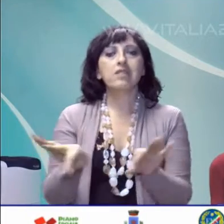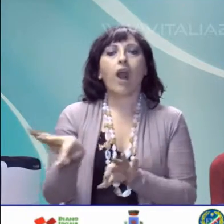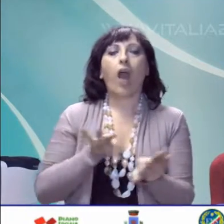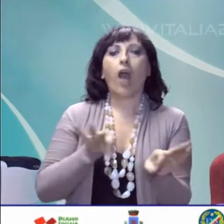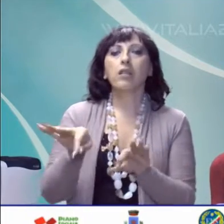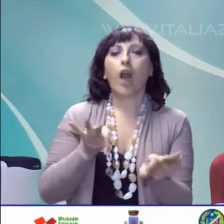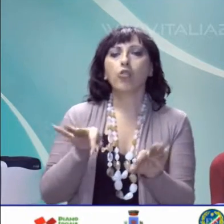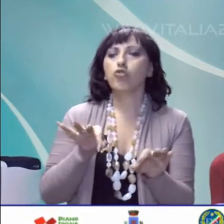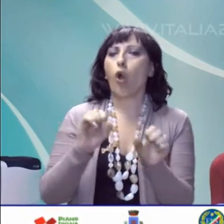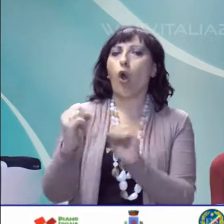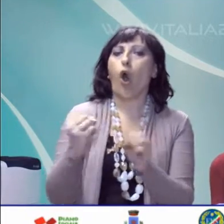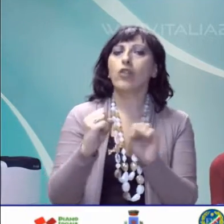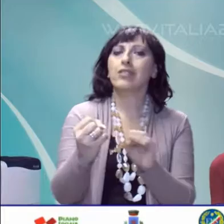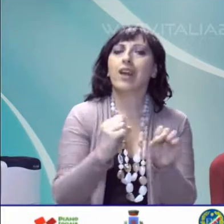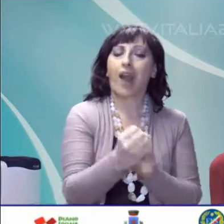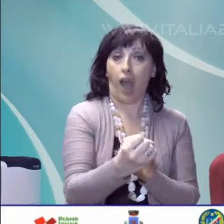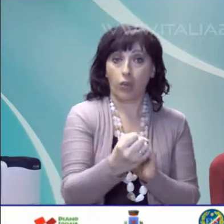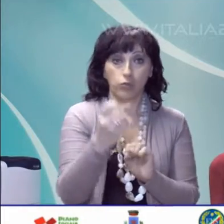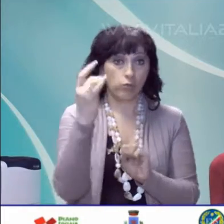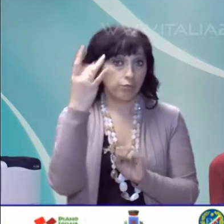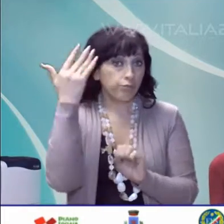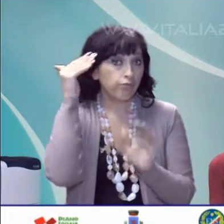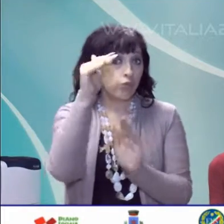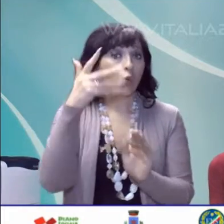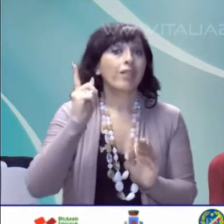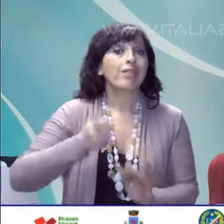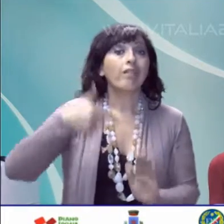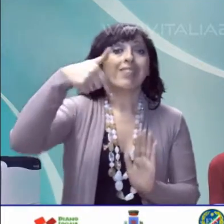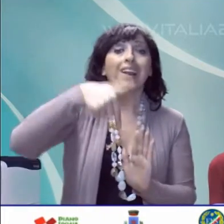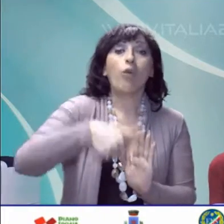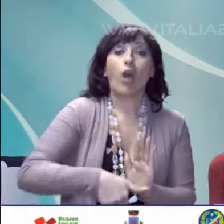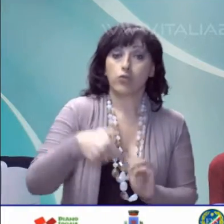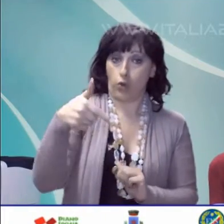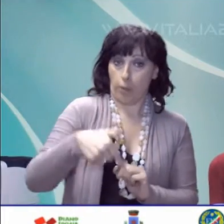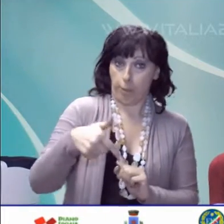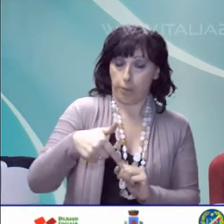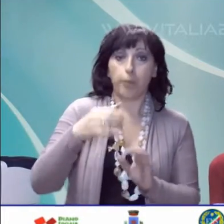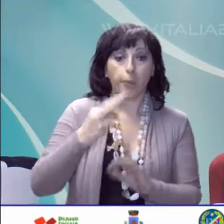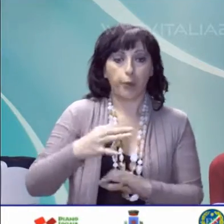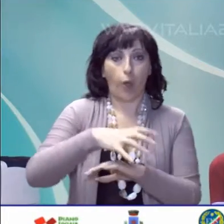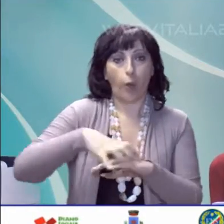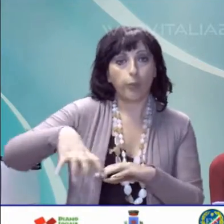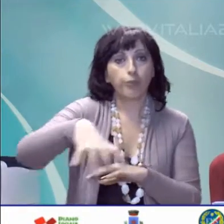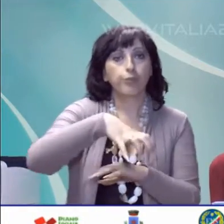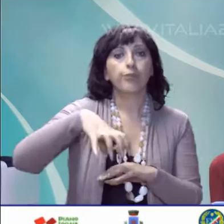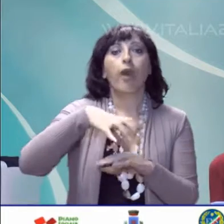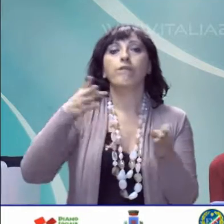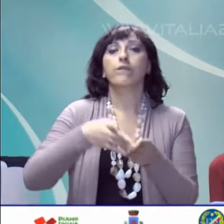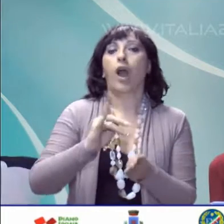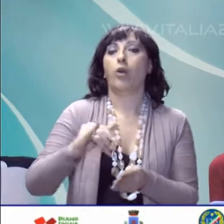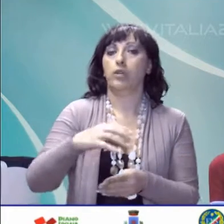di contrasto all'ipotesi di future trivellazioni petrolifere nel comprensorio